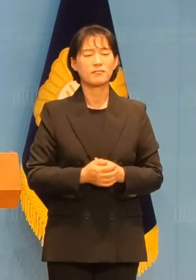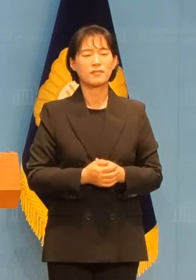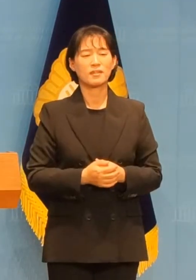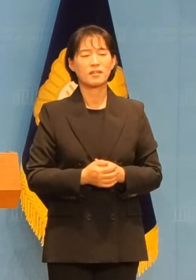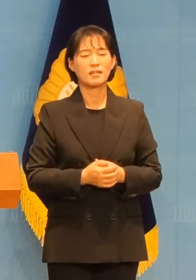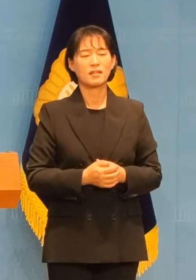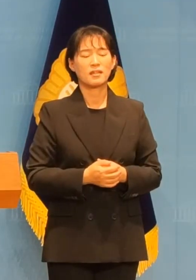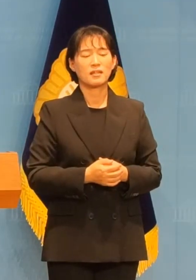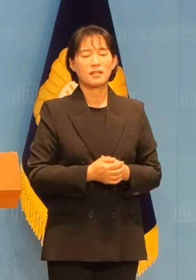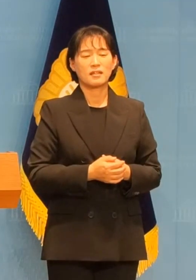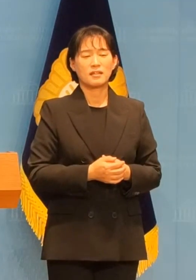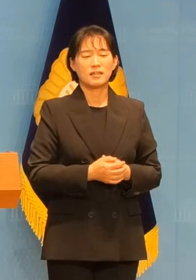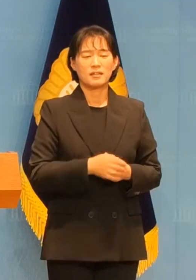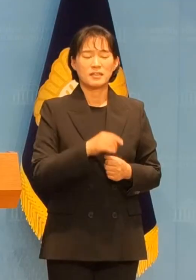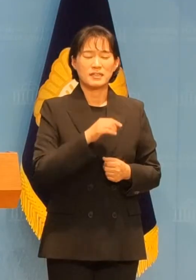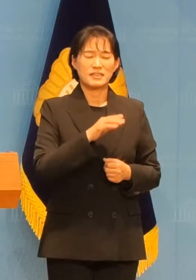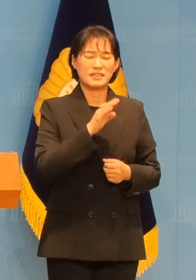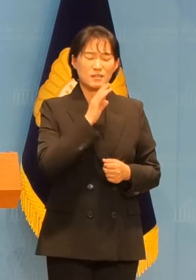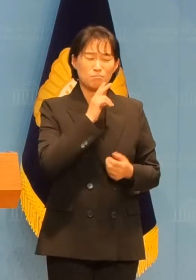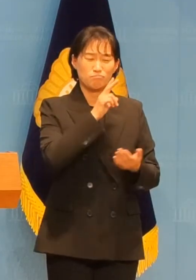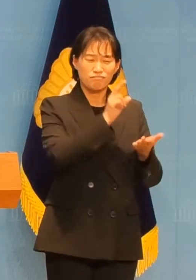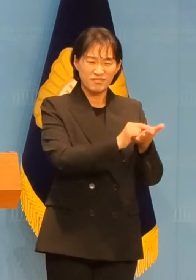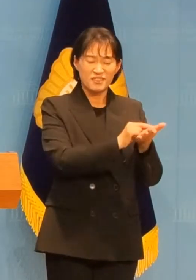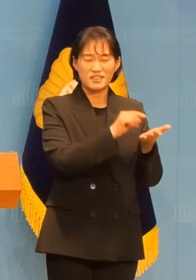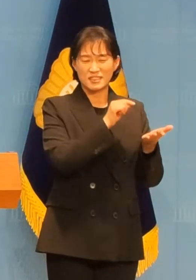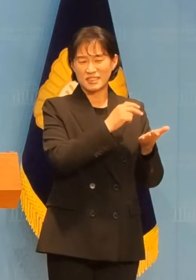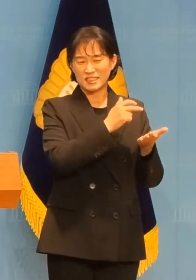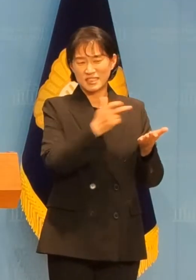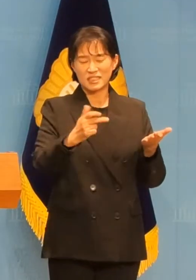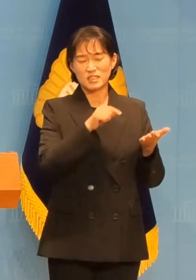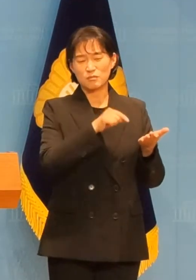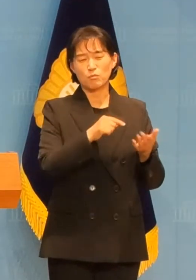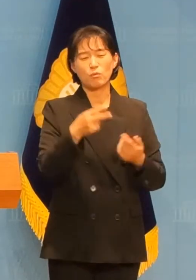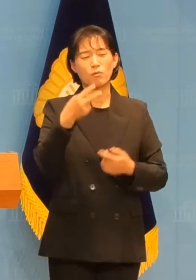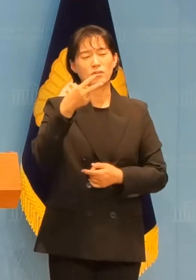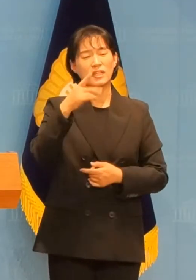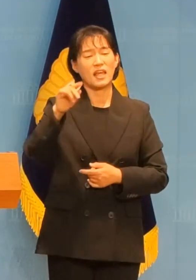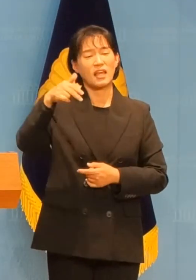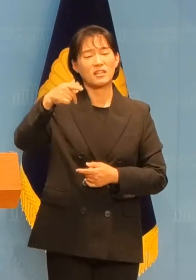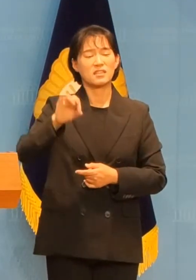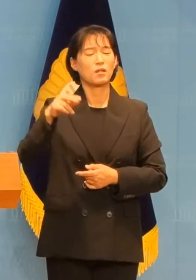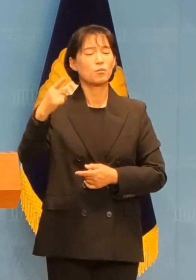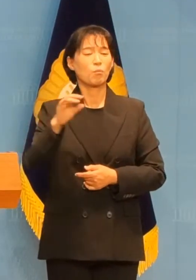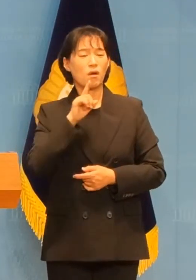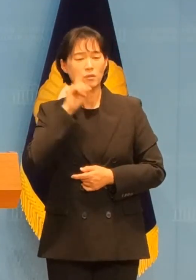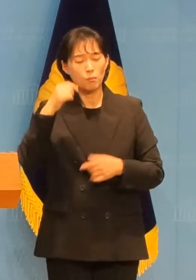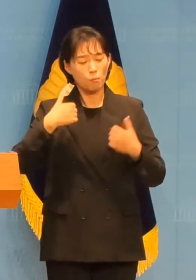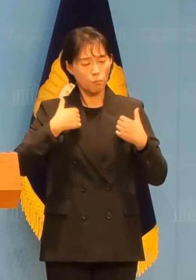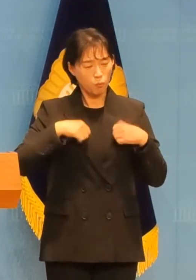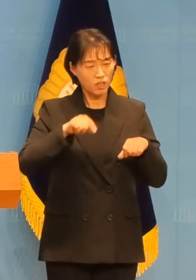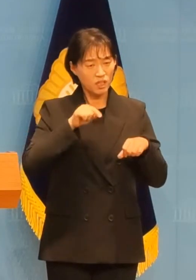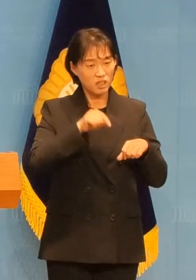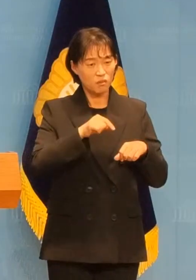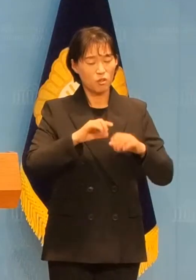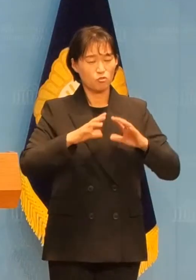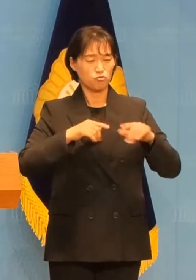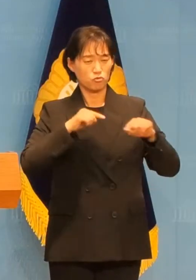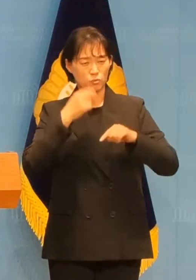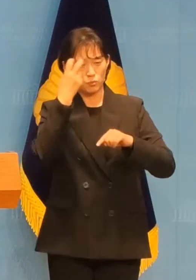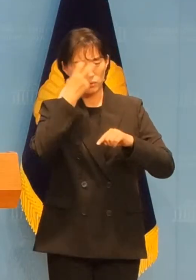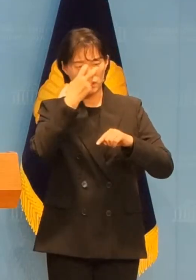단군 이래 최대 개발 비리 사건인 대장동 항소 포기 사건 진상을 규명하기 위한 국정조사 여부를